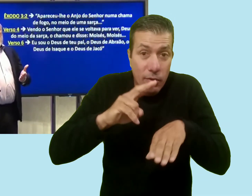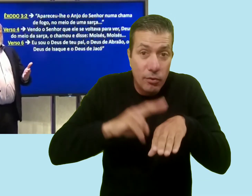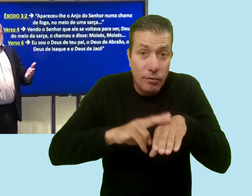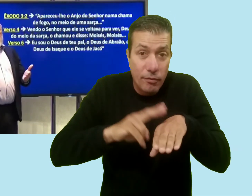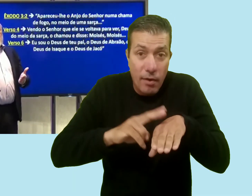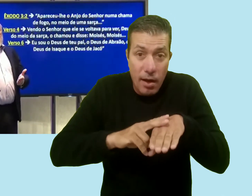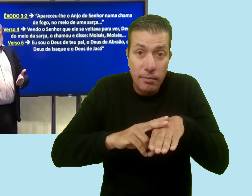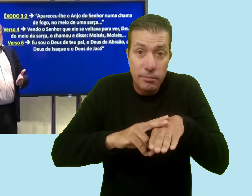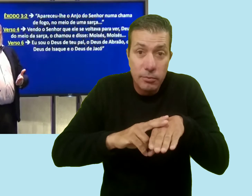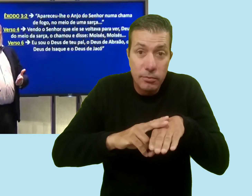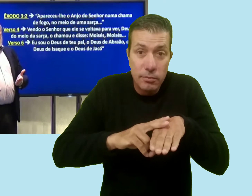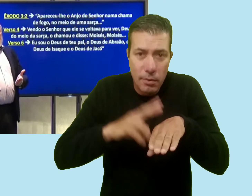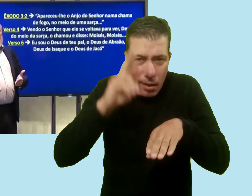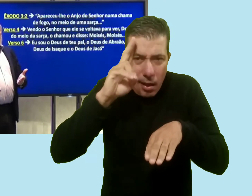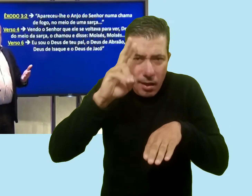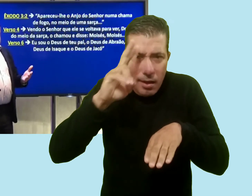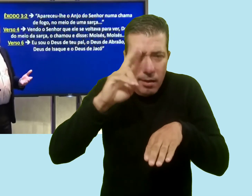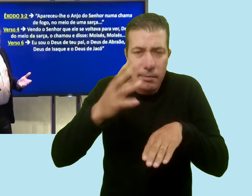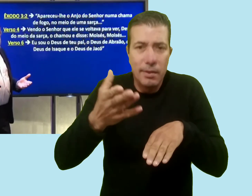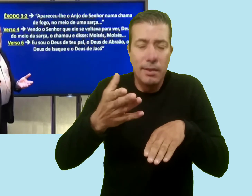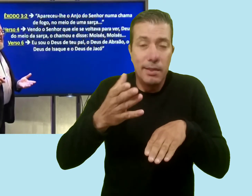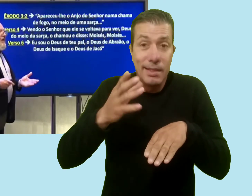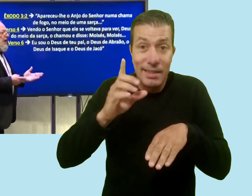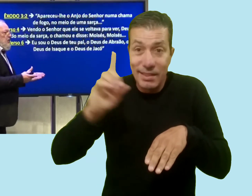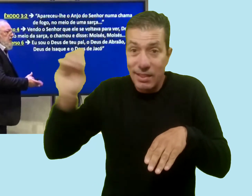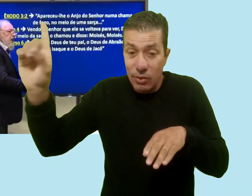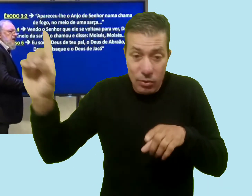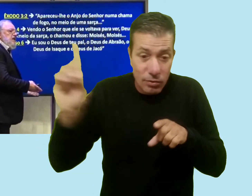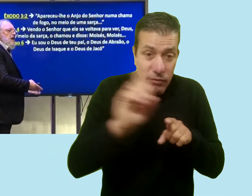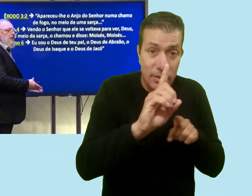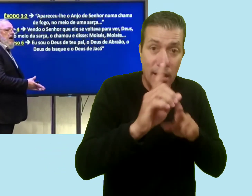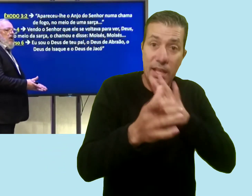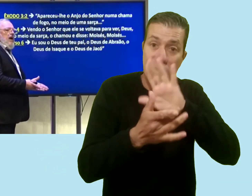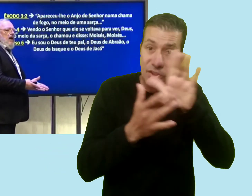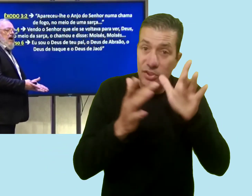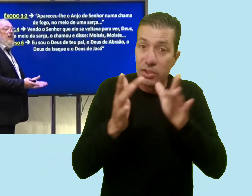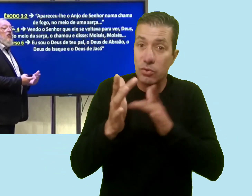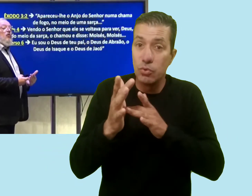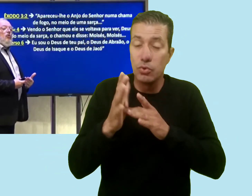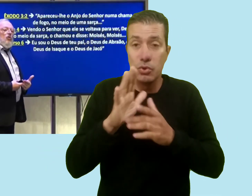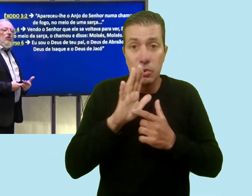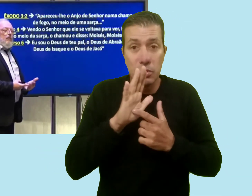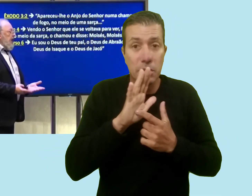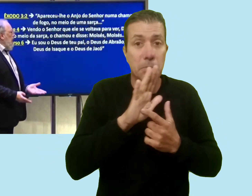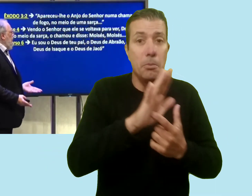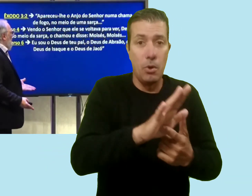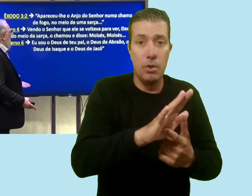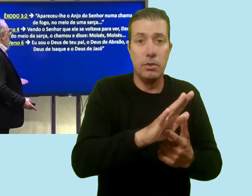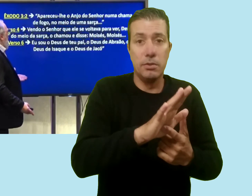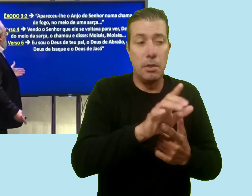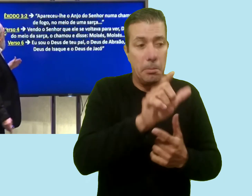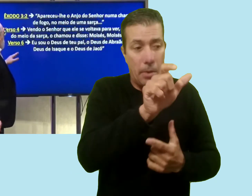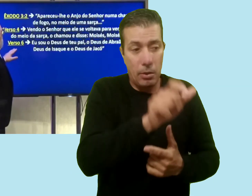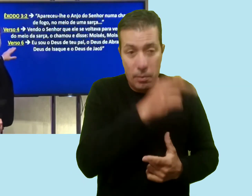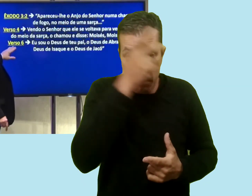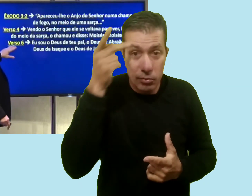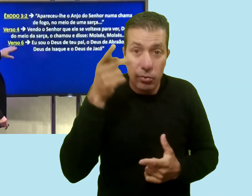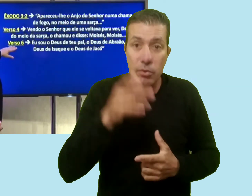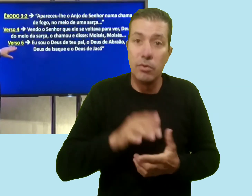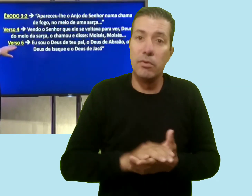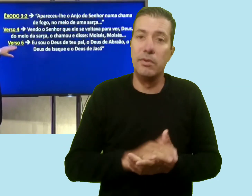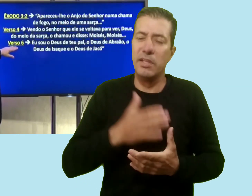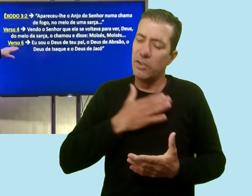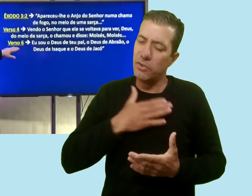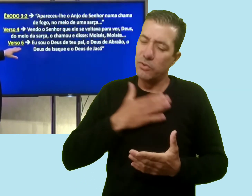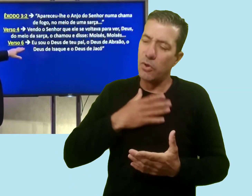verbo, era a palavra. Tá? Quando Deus aparecia para alguém, é Jesus que aparece para alguém. Olha só,